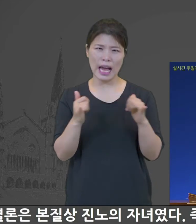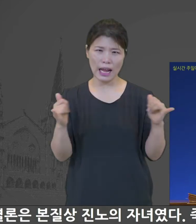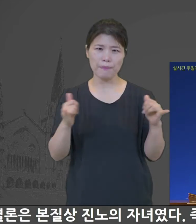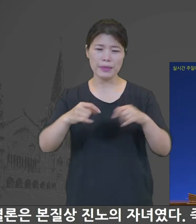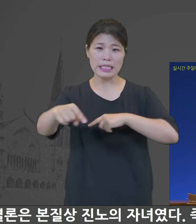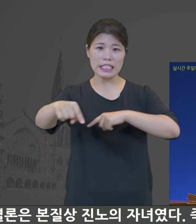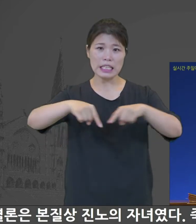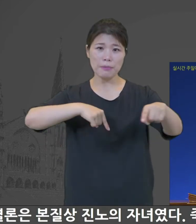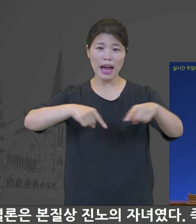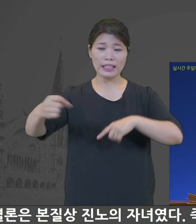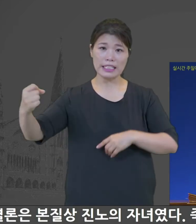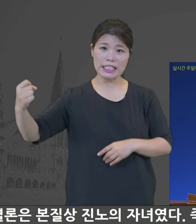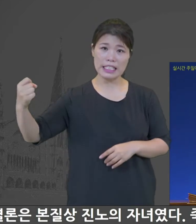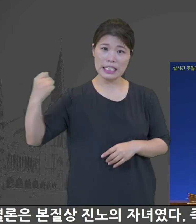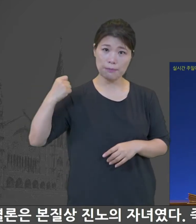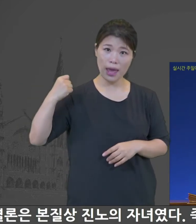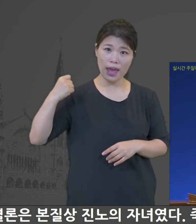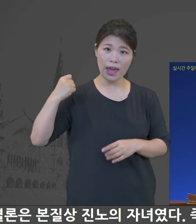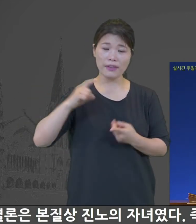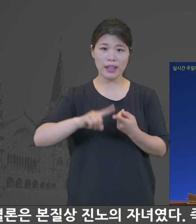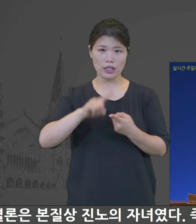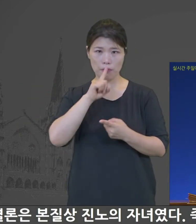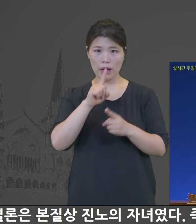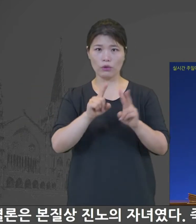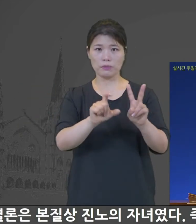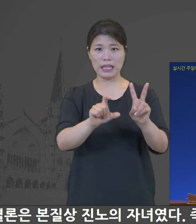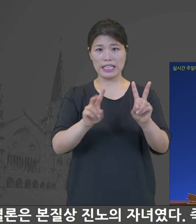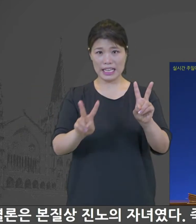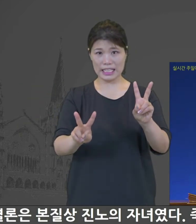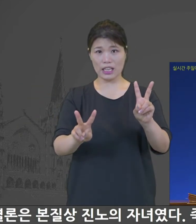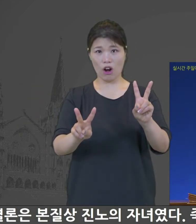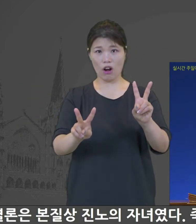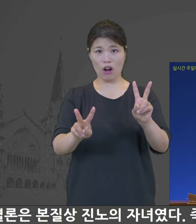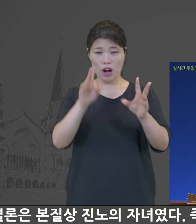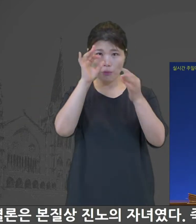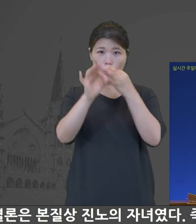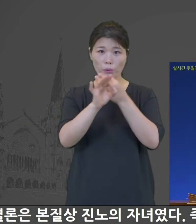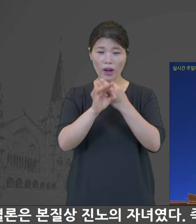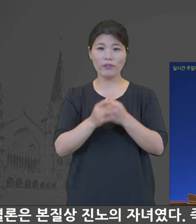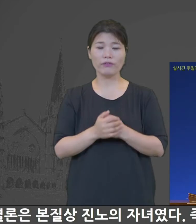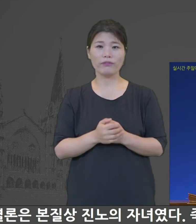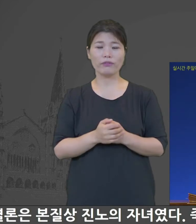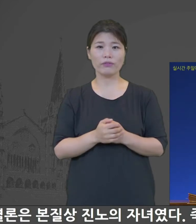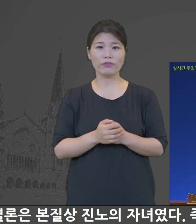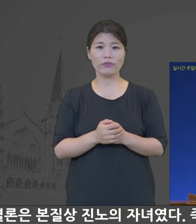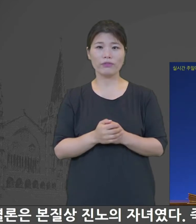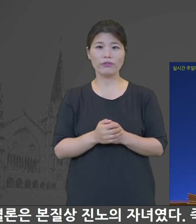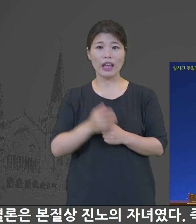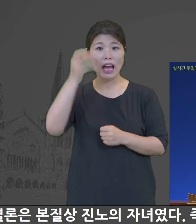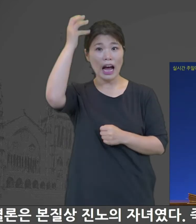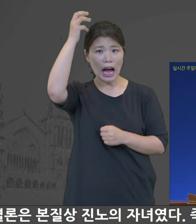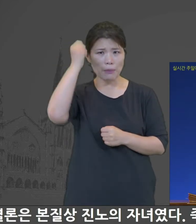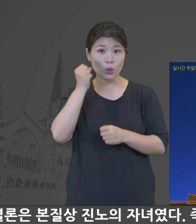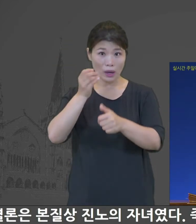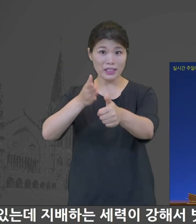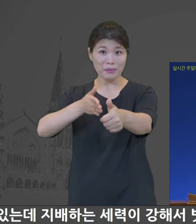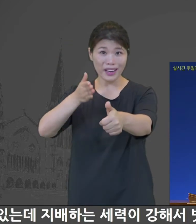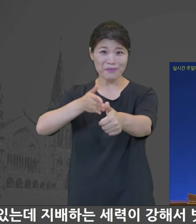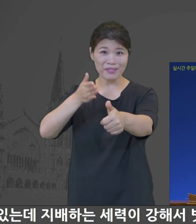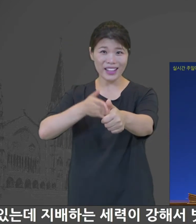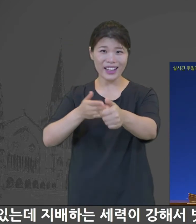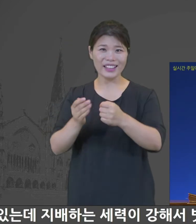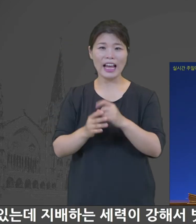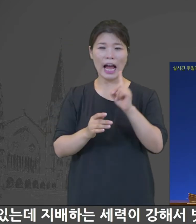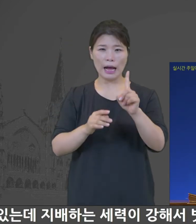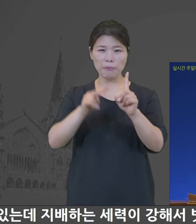힘이 무엇인가, 이걸 파악하는 겁니다. 2절이죠. 자, 2절 집중합니다. 암송하셨으면 좋겠는데 한번